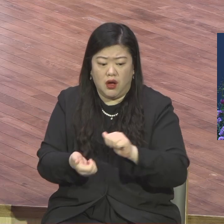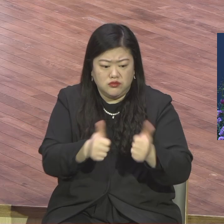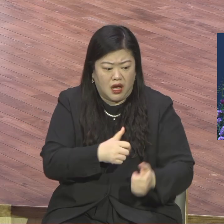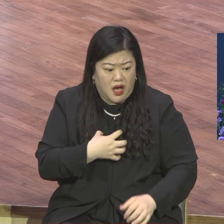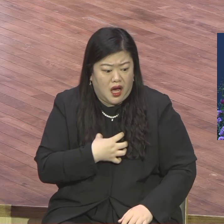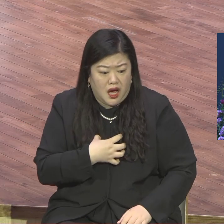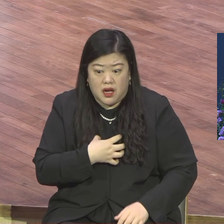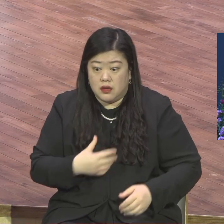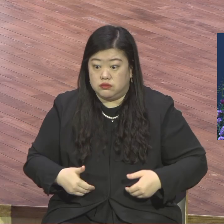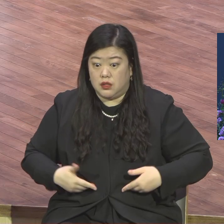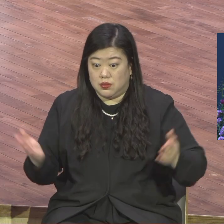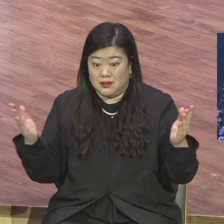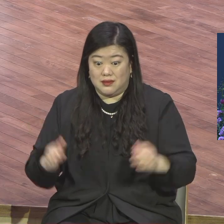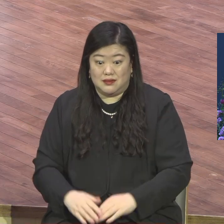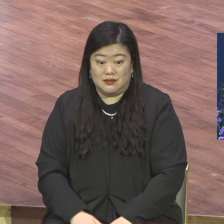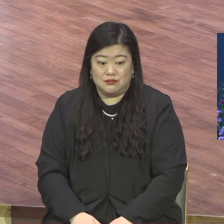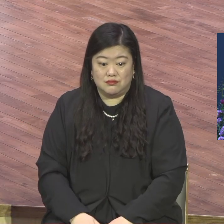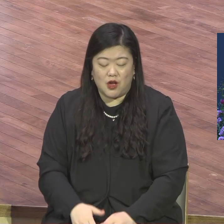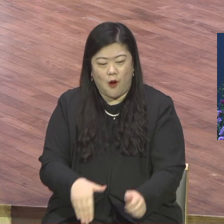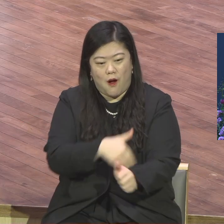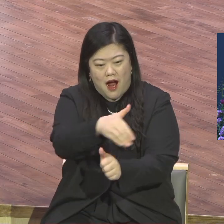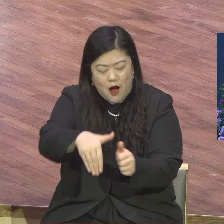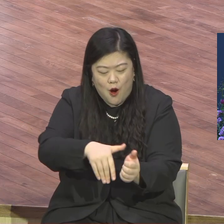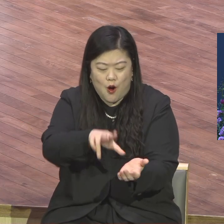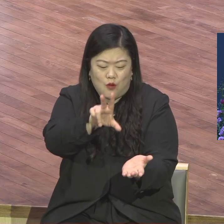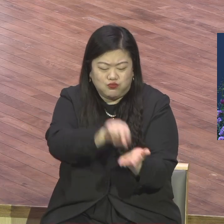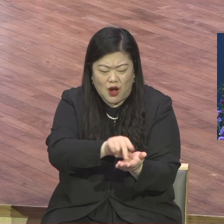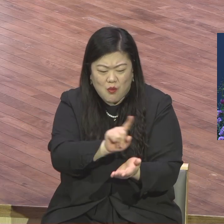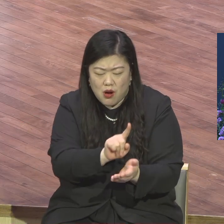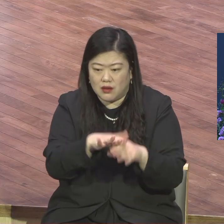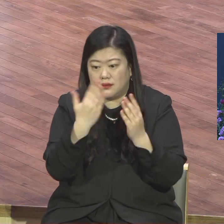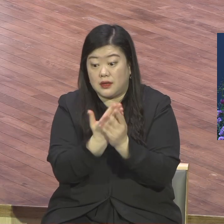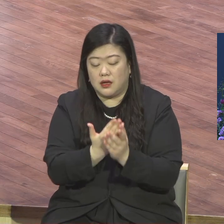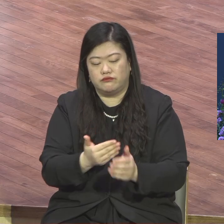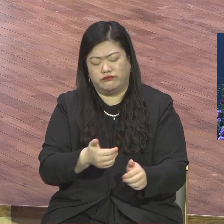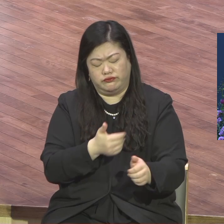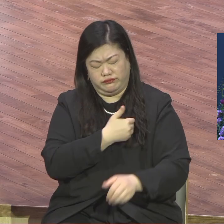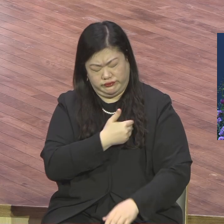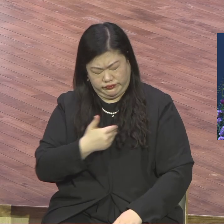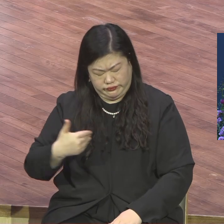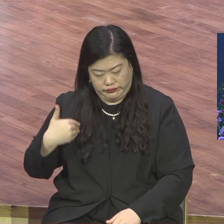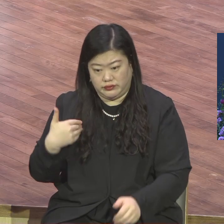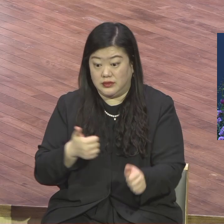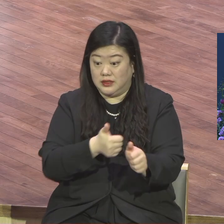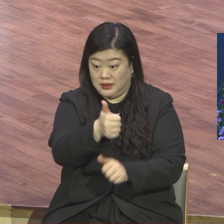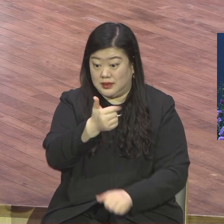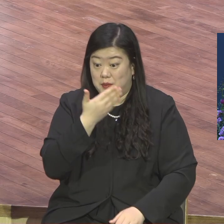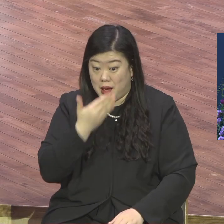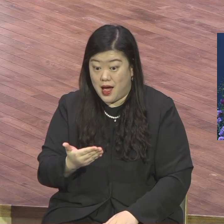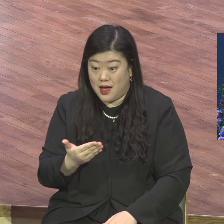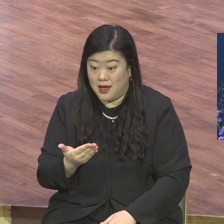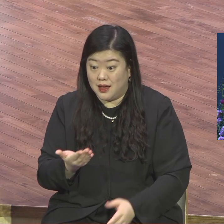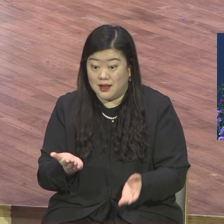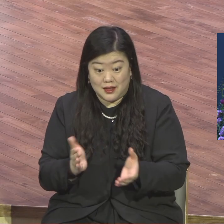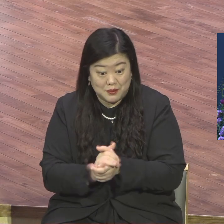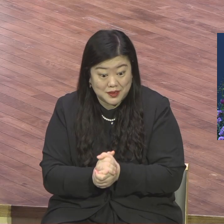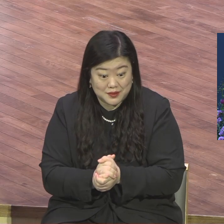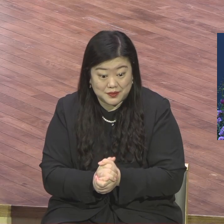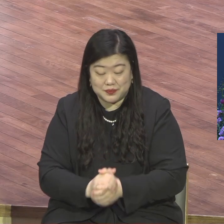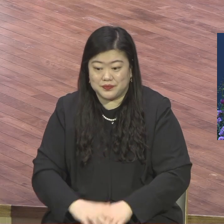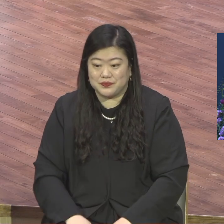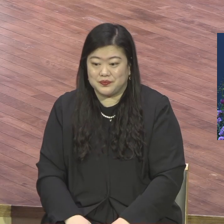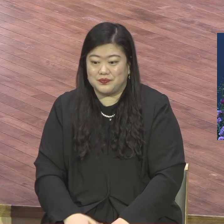모든 환경 문제 다 뛰어넘어서 이기시기 바랍니다. 제가 이렇게 찬양을